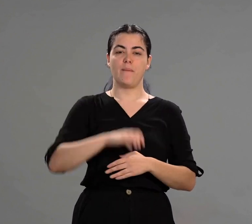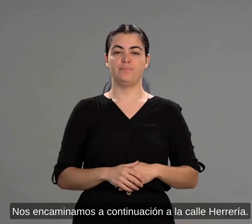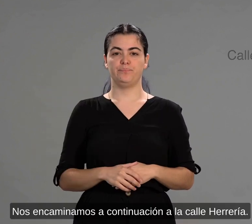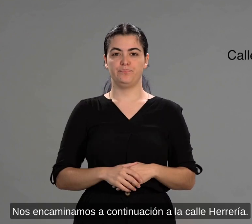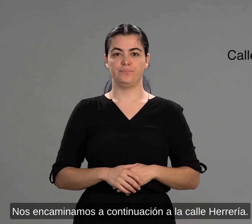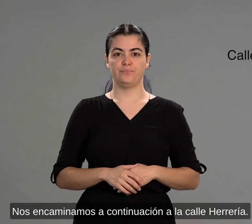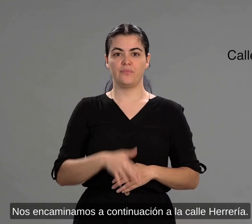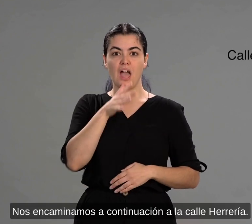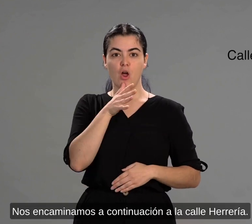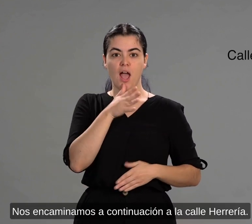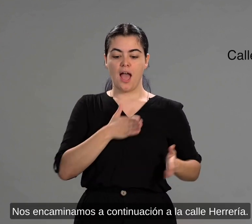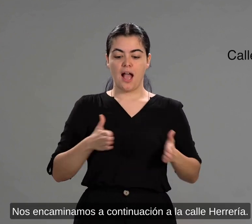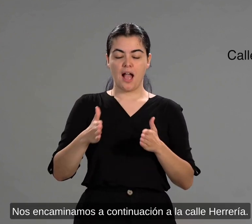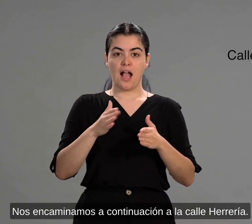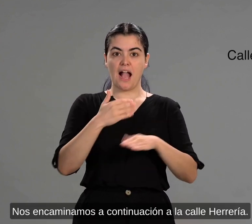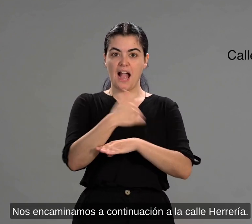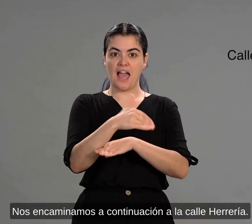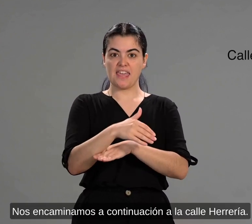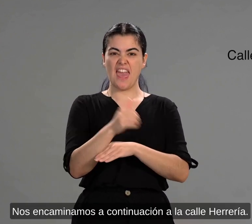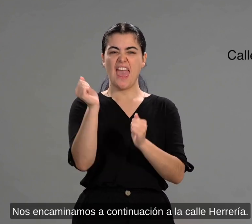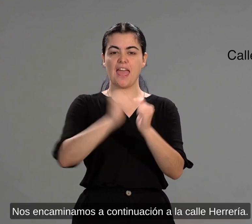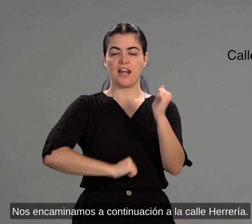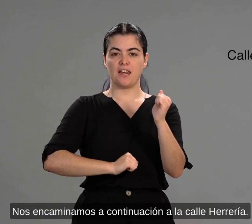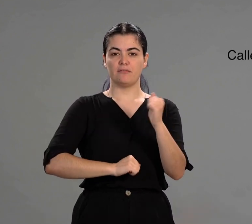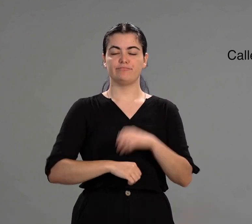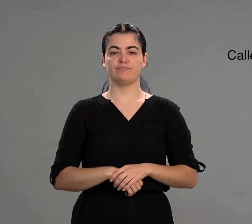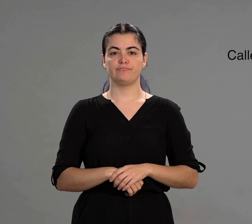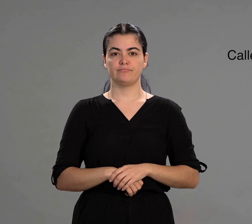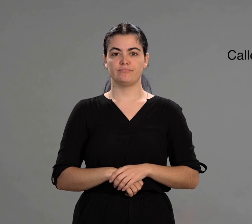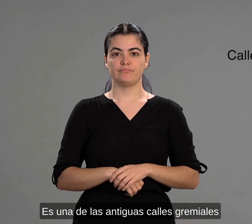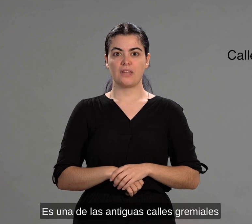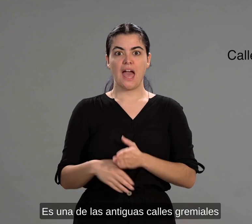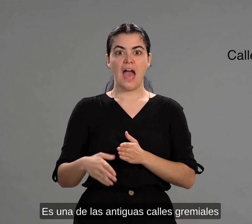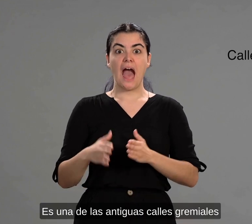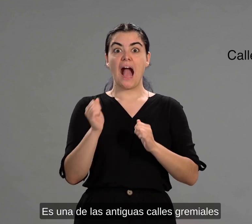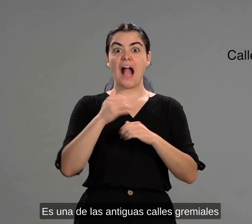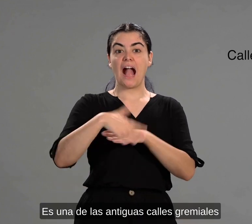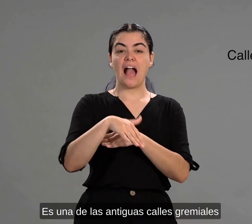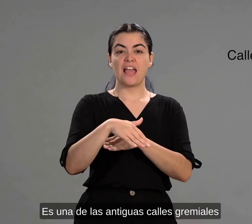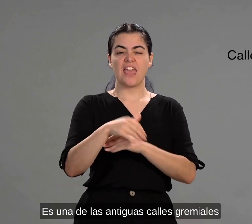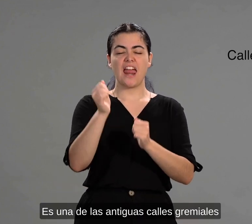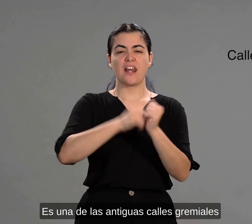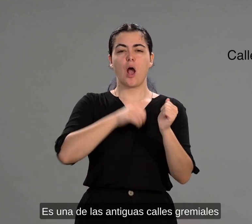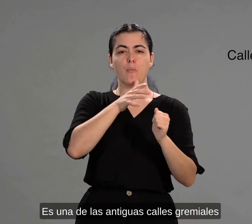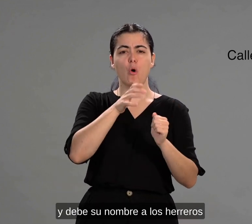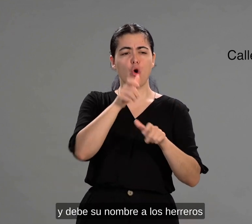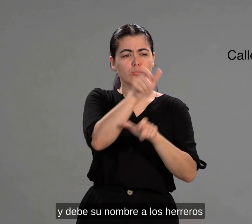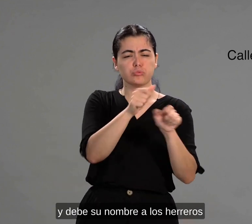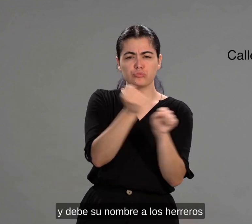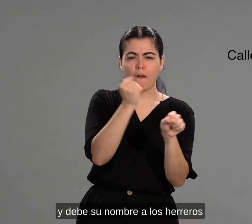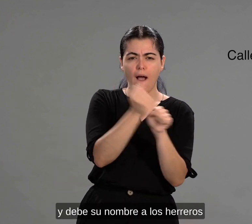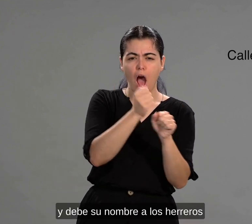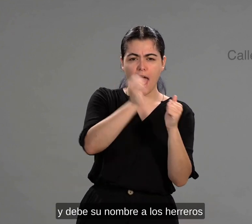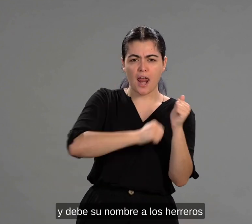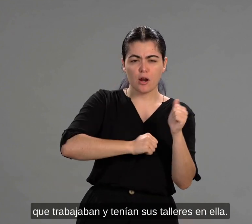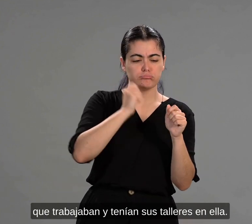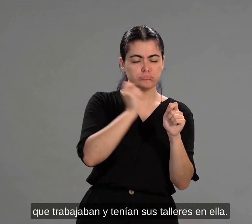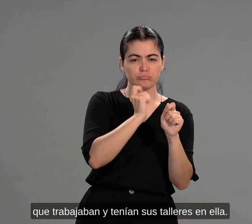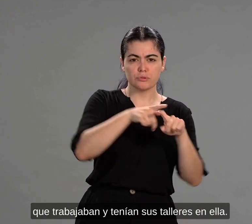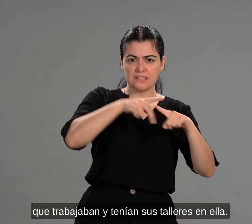Nos encaminamos a continuación a la Calle Herrería. Es una de las antiguas calles gremiales y debe su nombre a los herreros que trabajaban